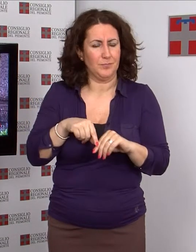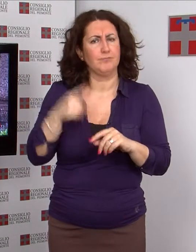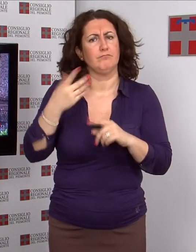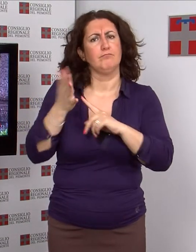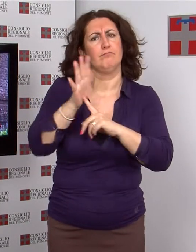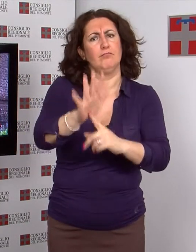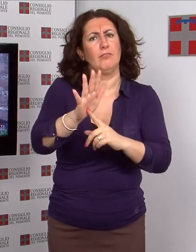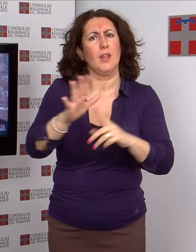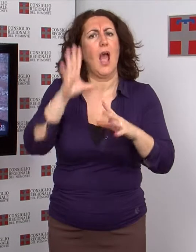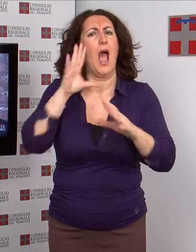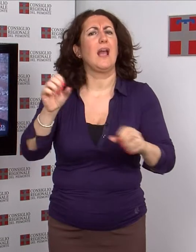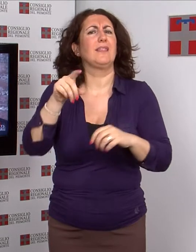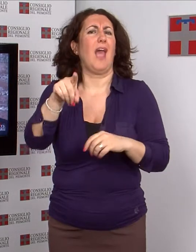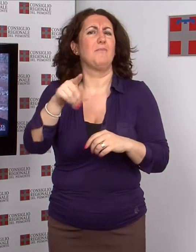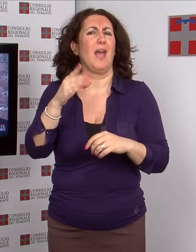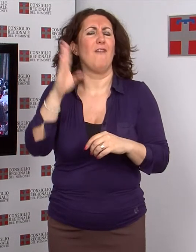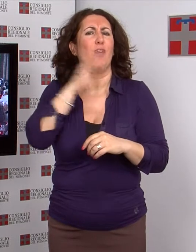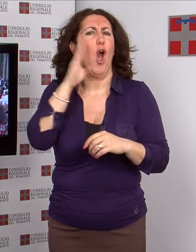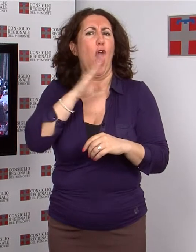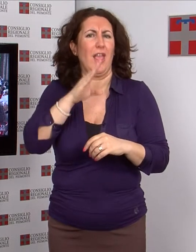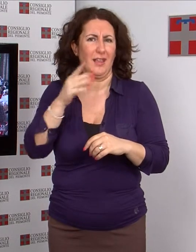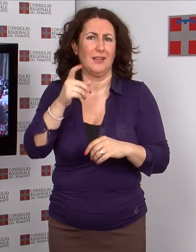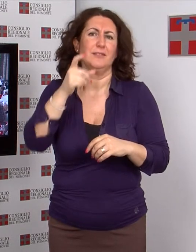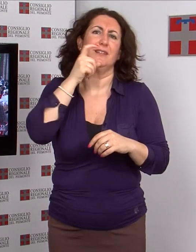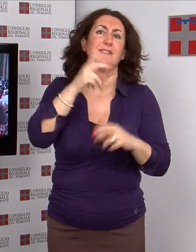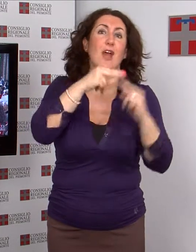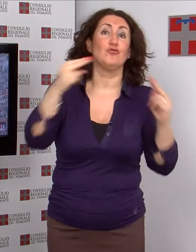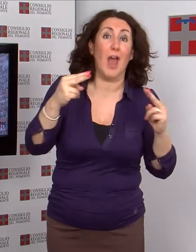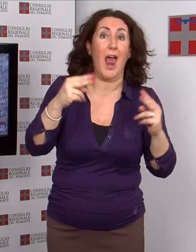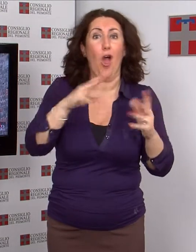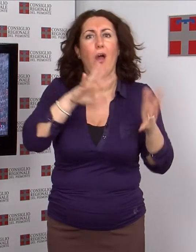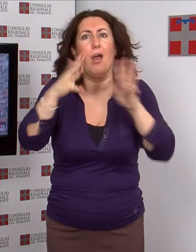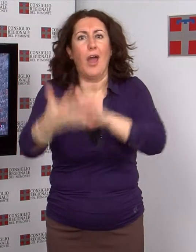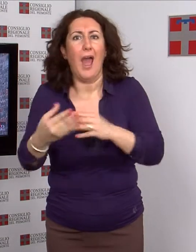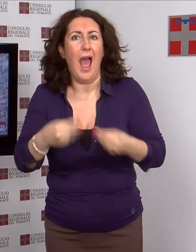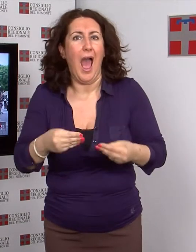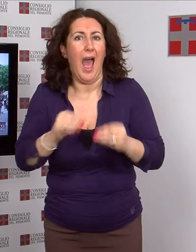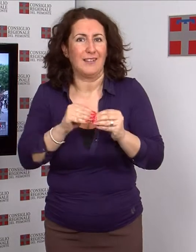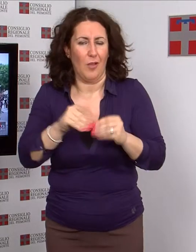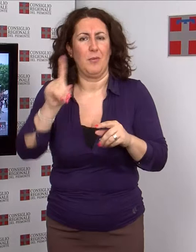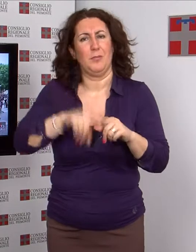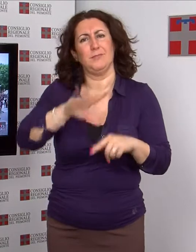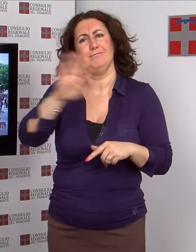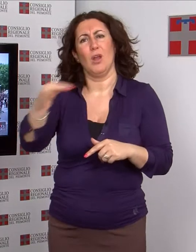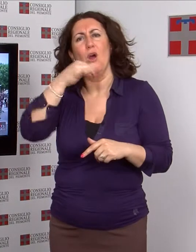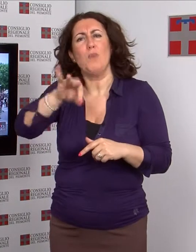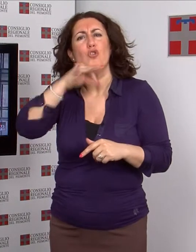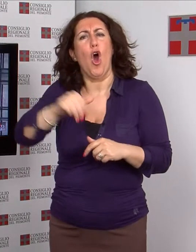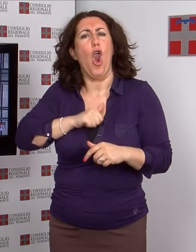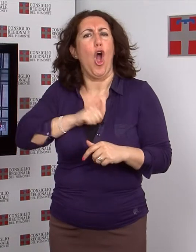lettere alla vita se il cielo fosse carta della compagnia Marco Gobetti con il monologo 18 63-1992 di